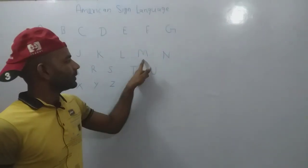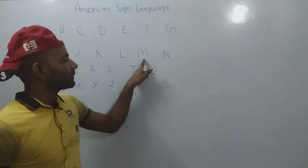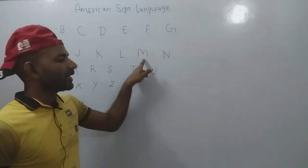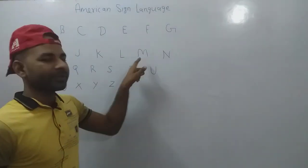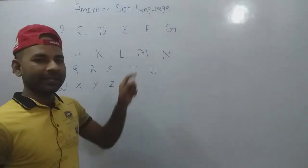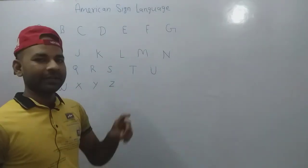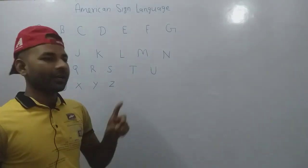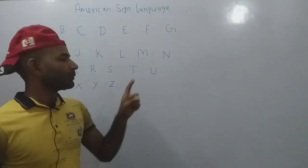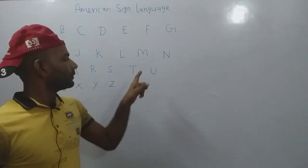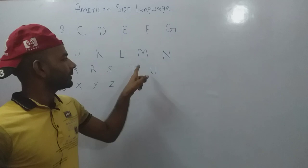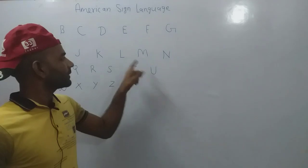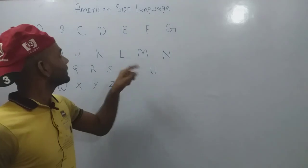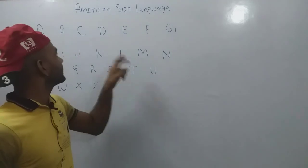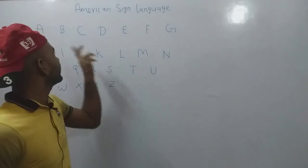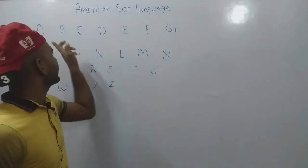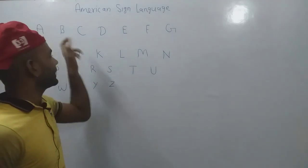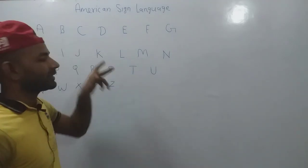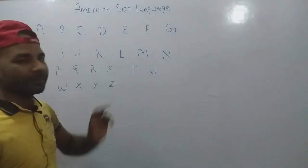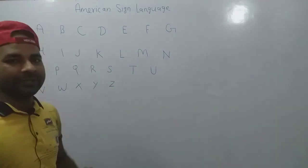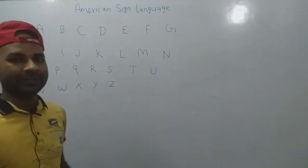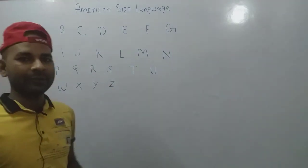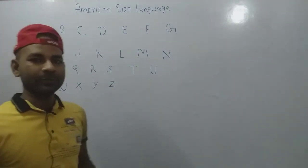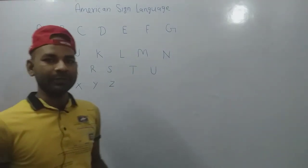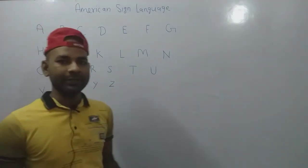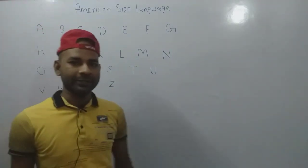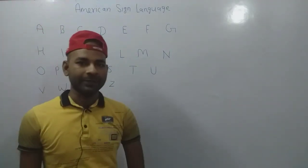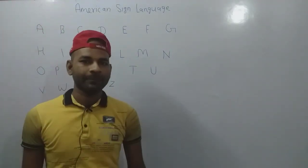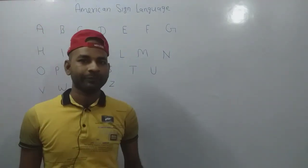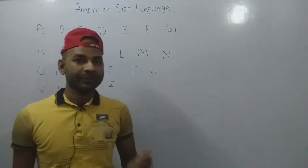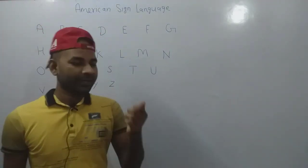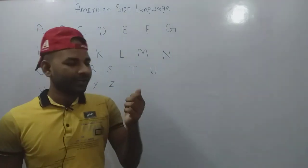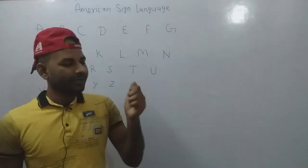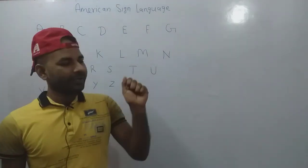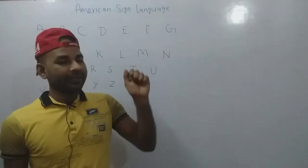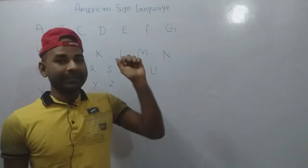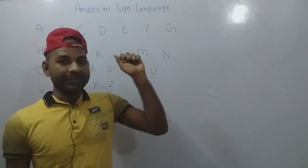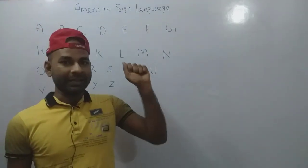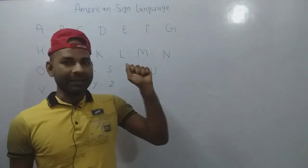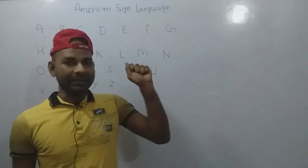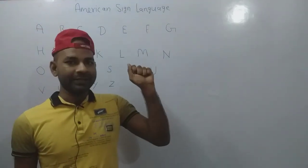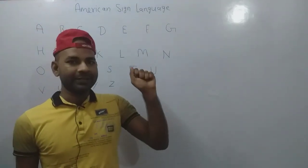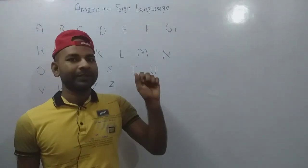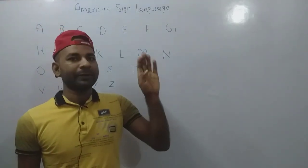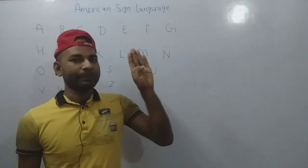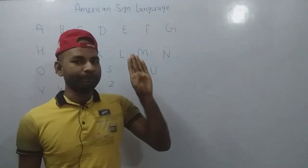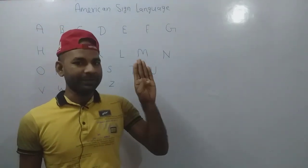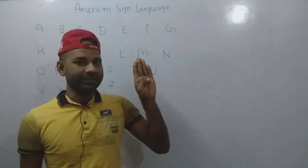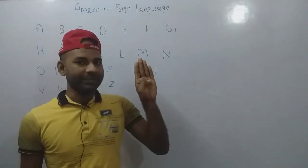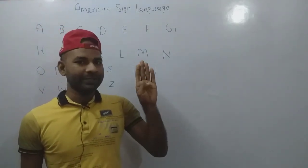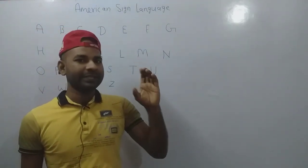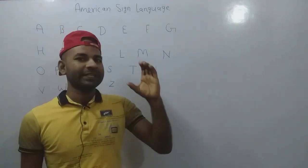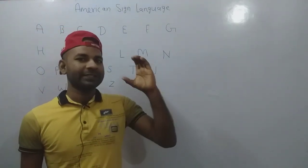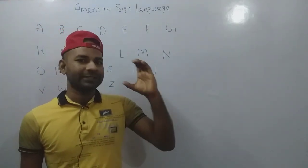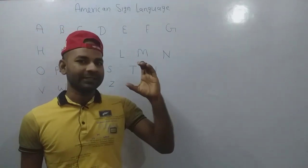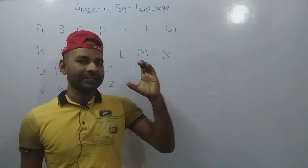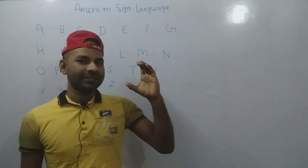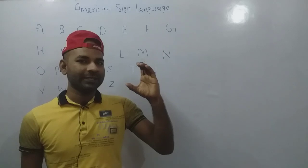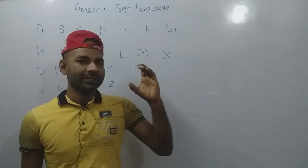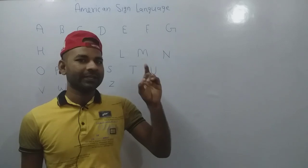मैं आपको एक बार फिर से A से बता दे रहा हूँ सिंपल। देखिए, A B C